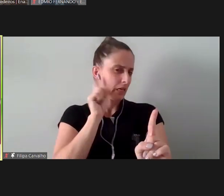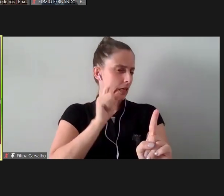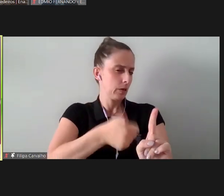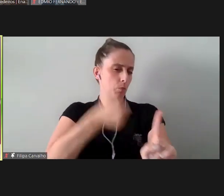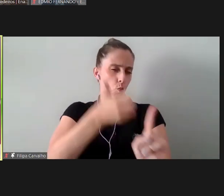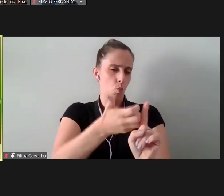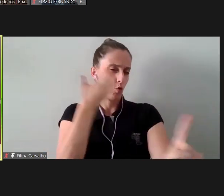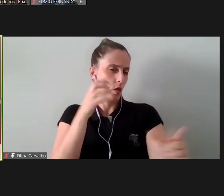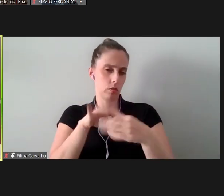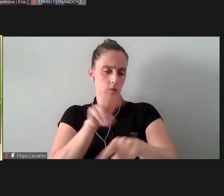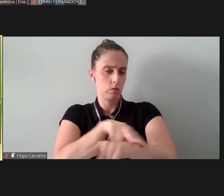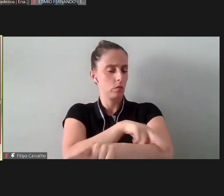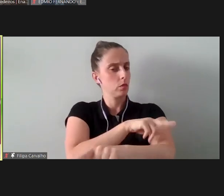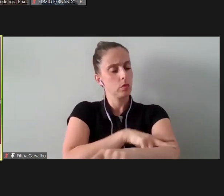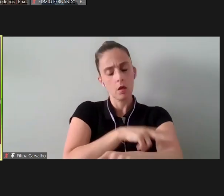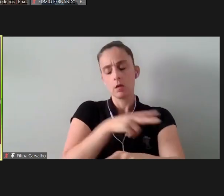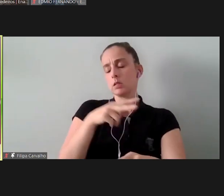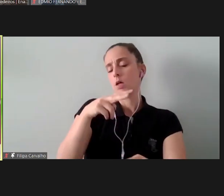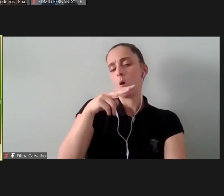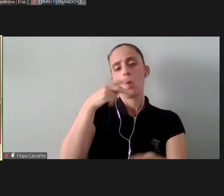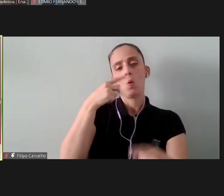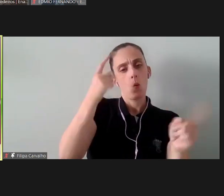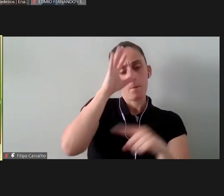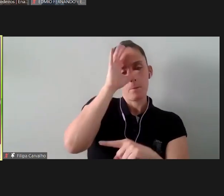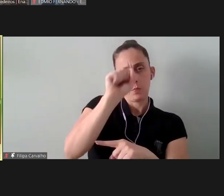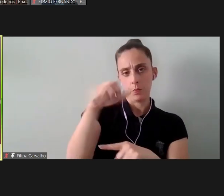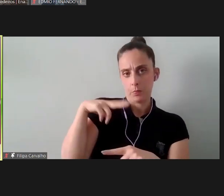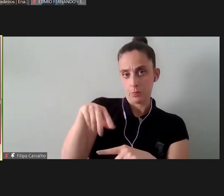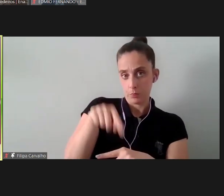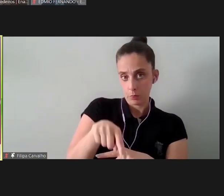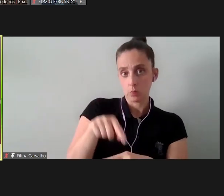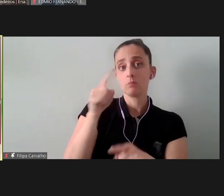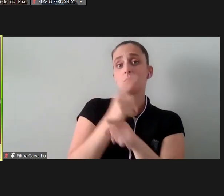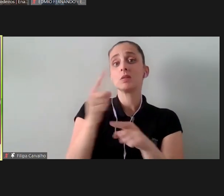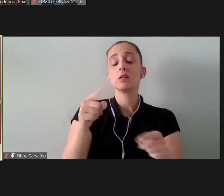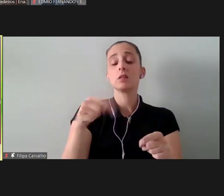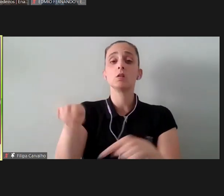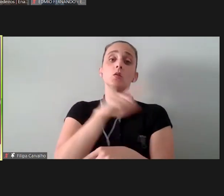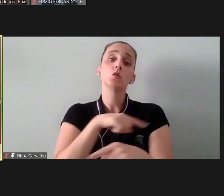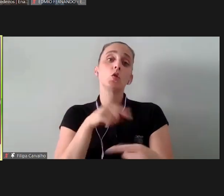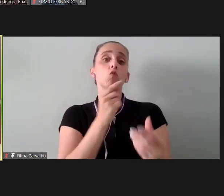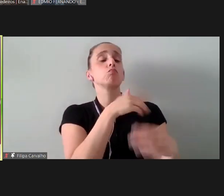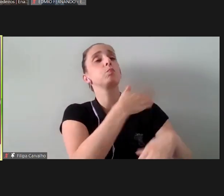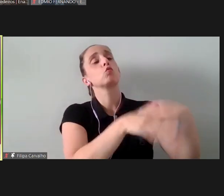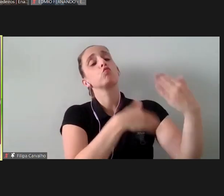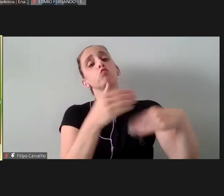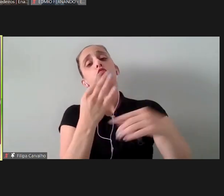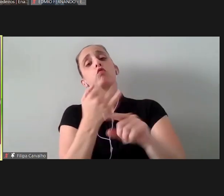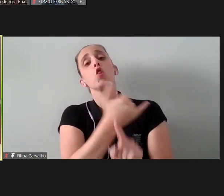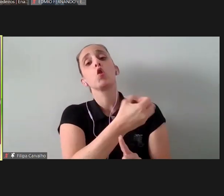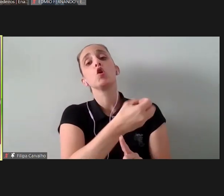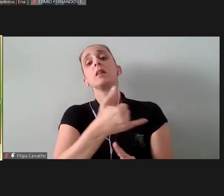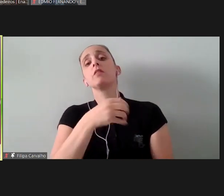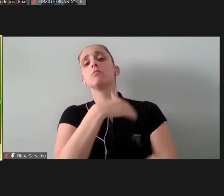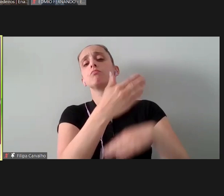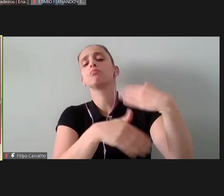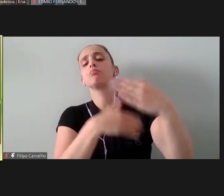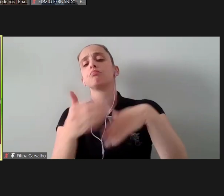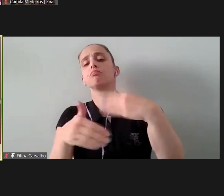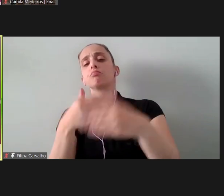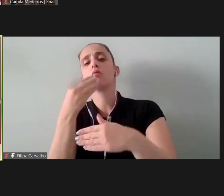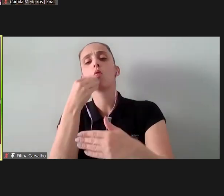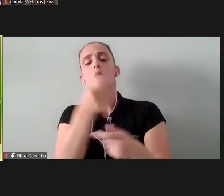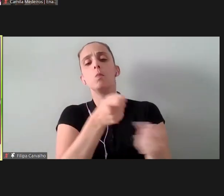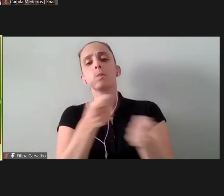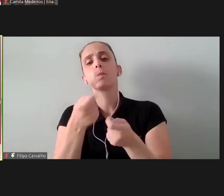na administração pública portuguesa. Nós, no processo de reorganização que teve lugar em 2021, estabilizámos como